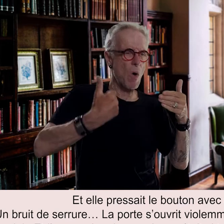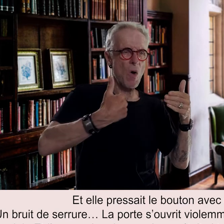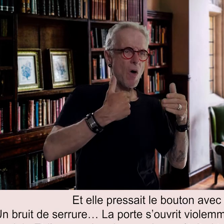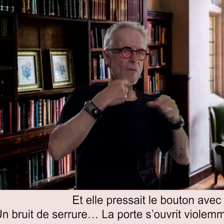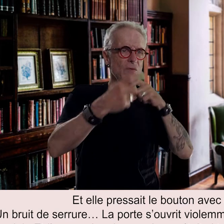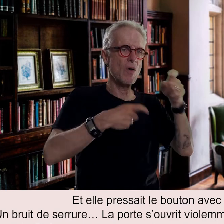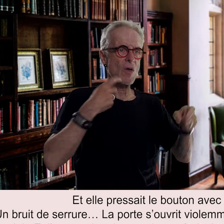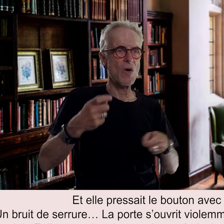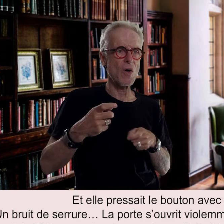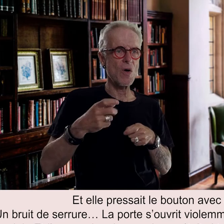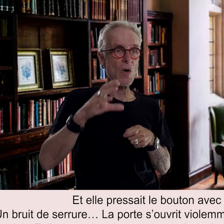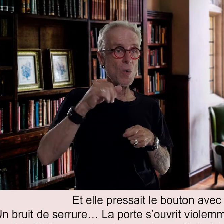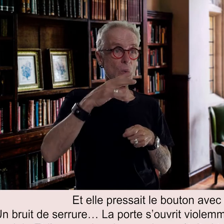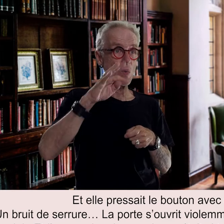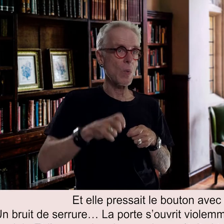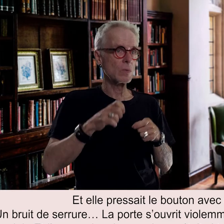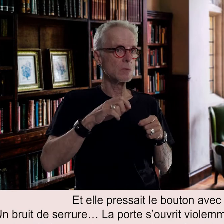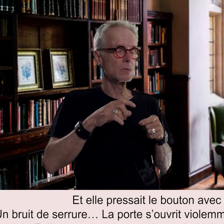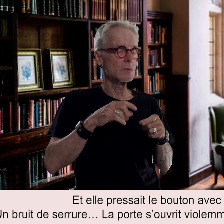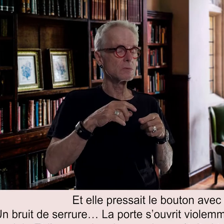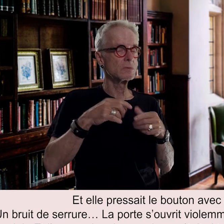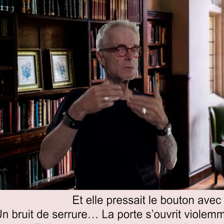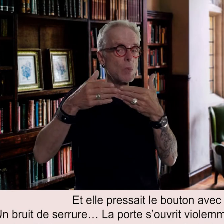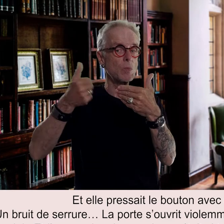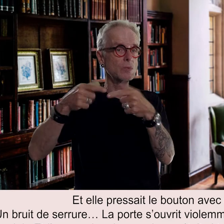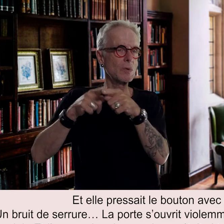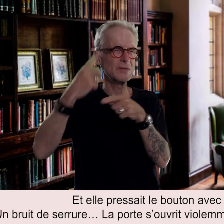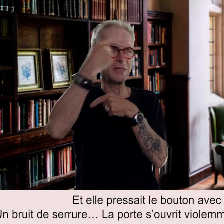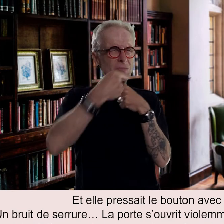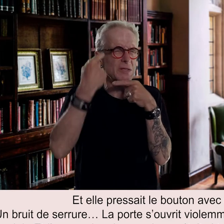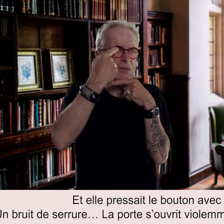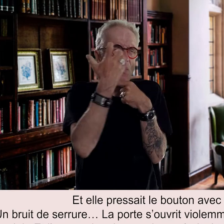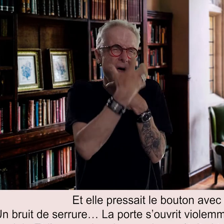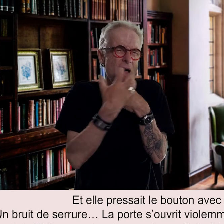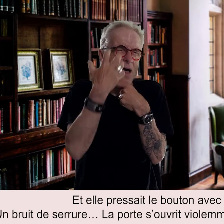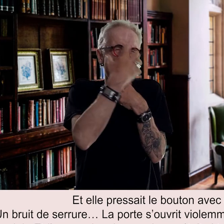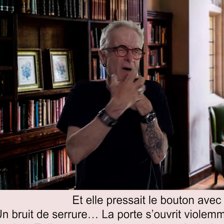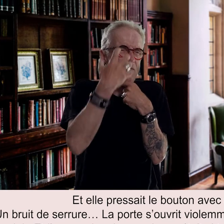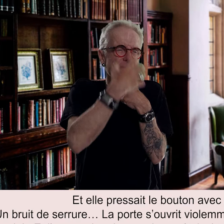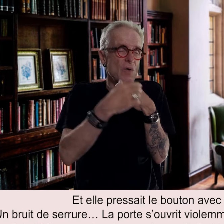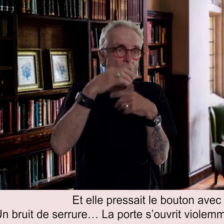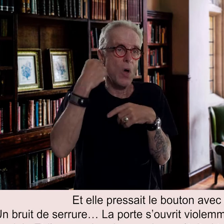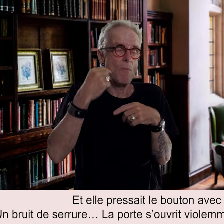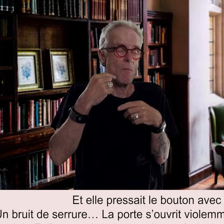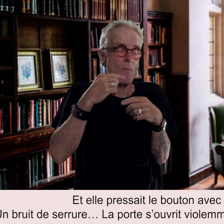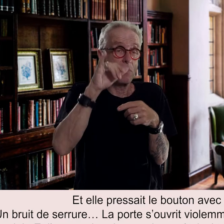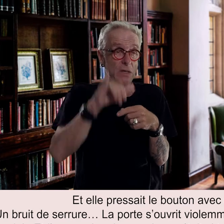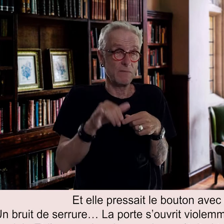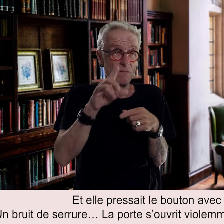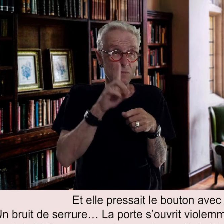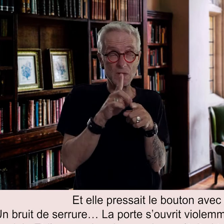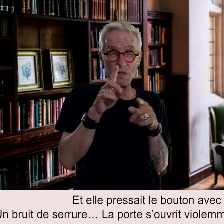Le comte apparut au seuil du boudoir et l'expression de son visage était si terrible qu'Ivonne se mit à trembler.